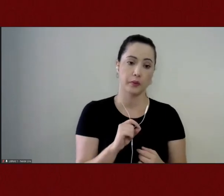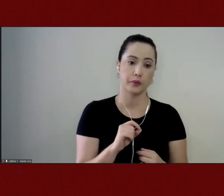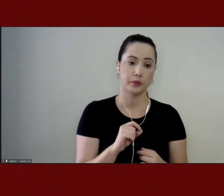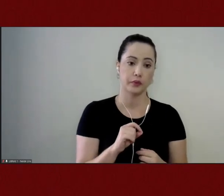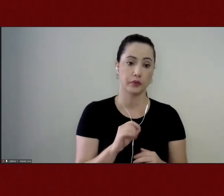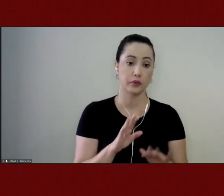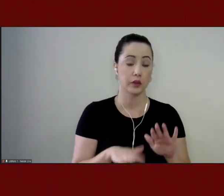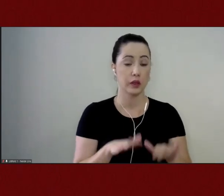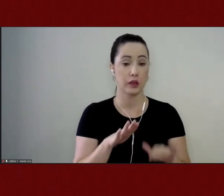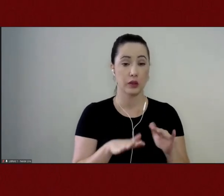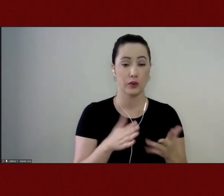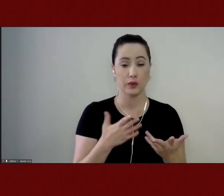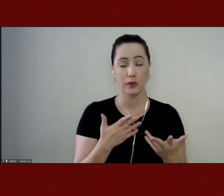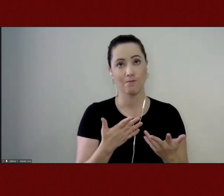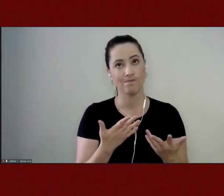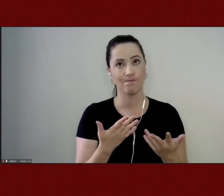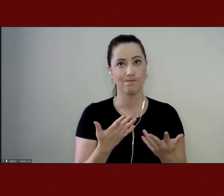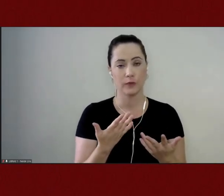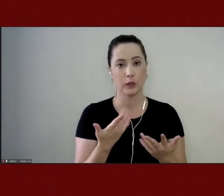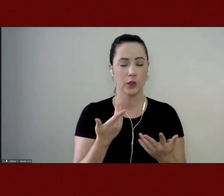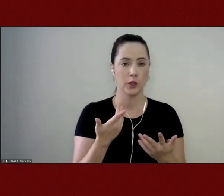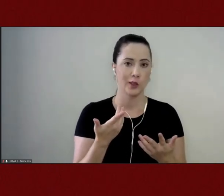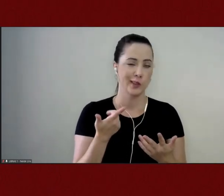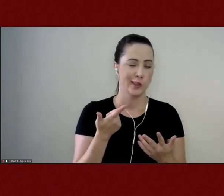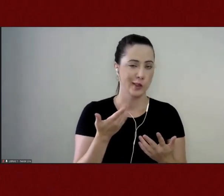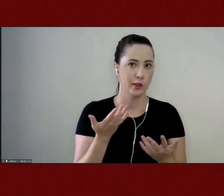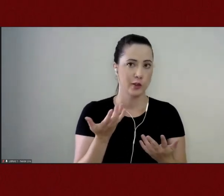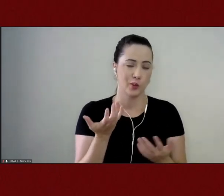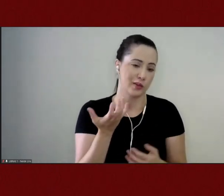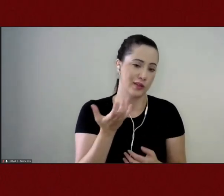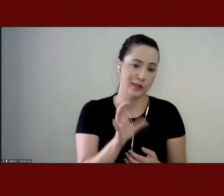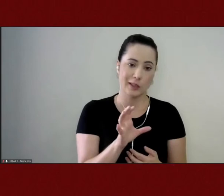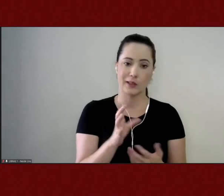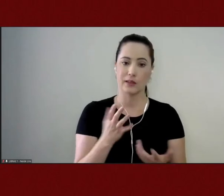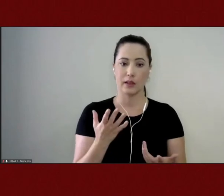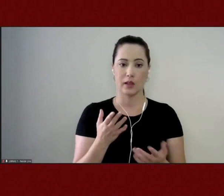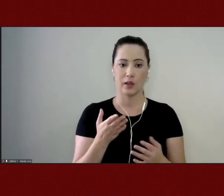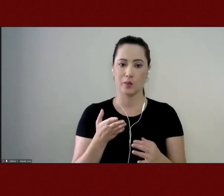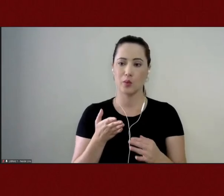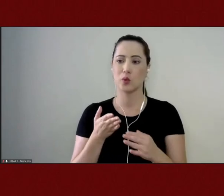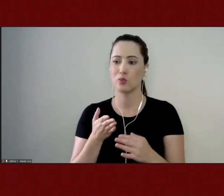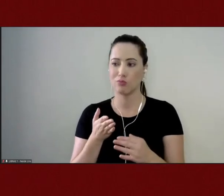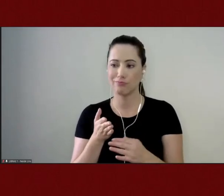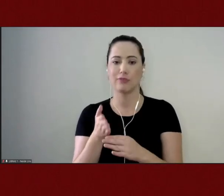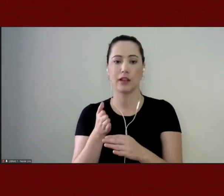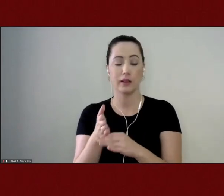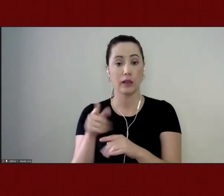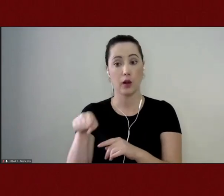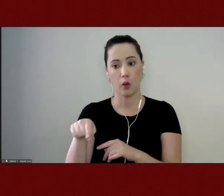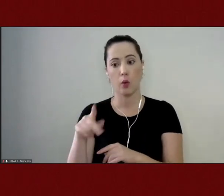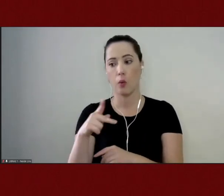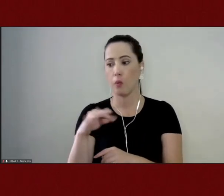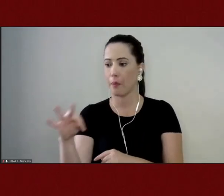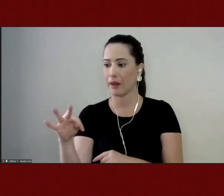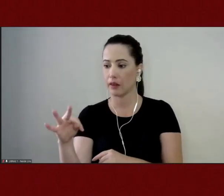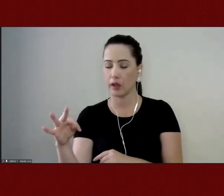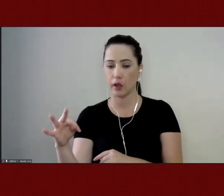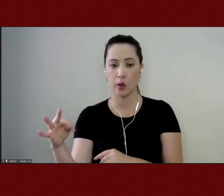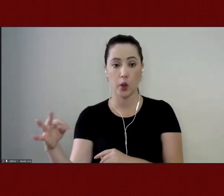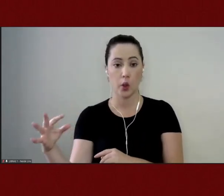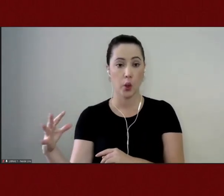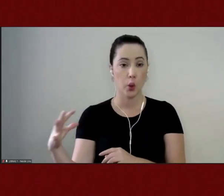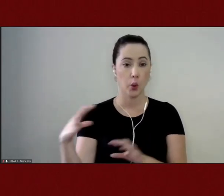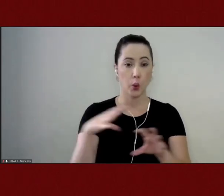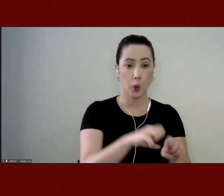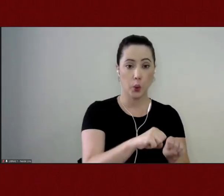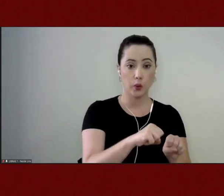talvez por não ter insistido muito, a gente acabou sendo engolido, por essa hegemonia do Partido dos Trabalhadores.